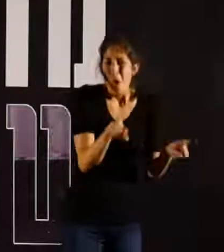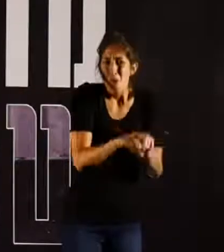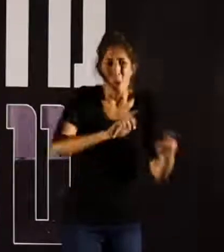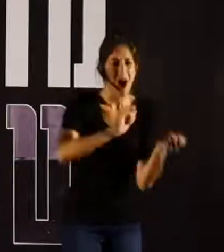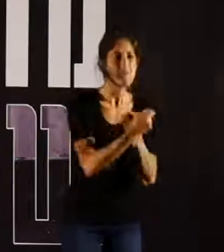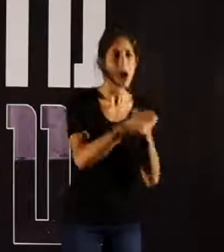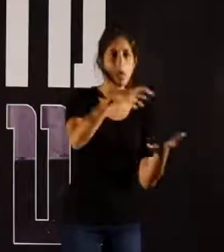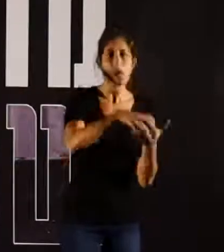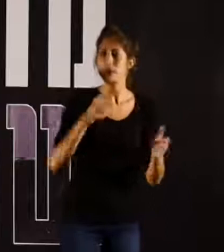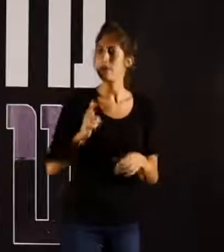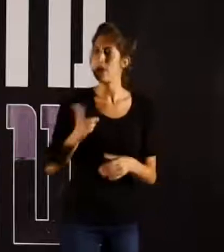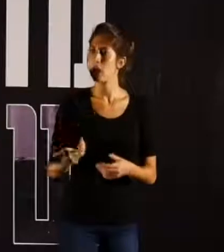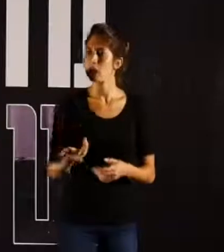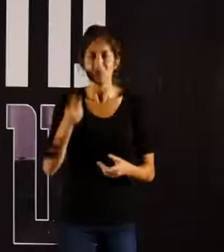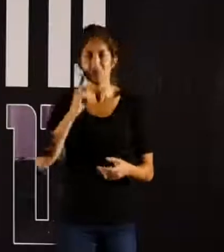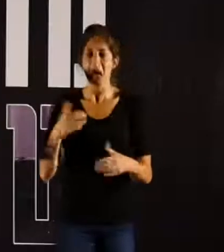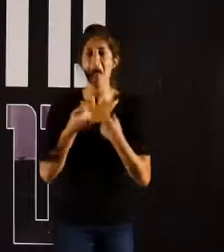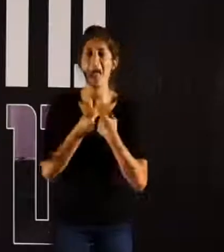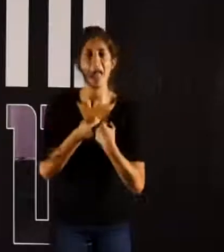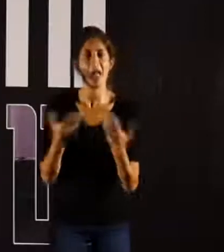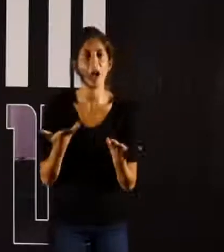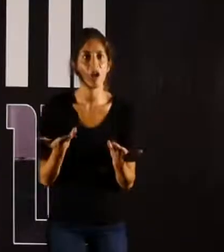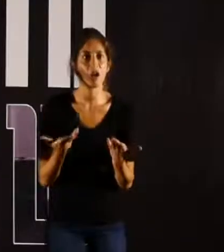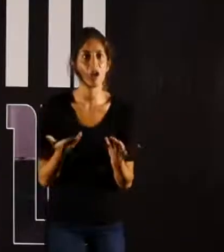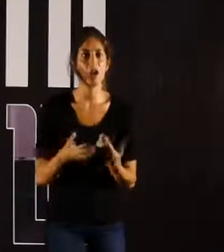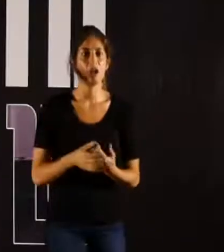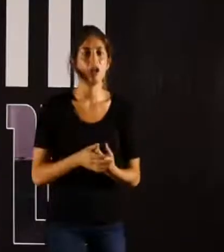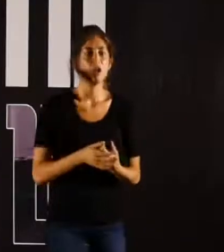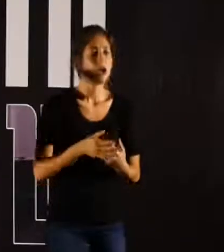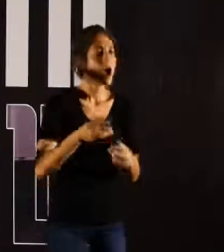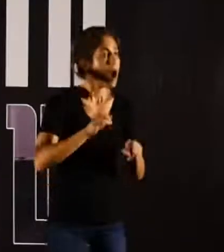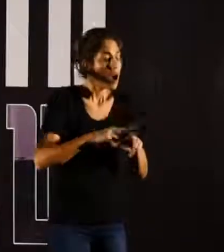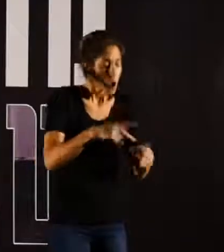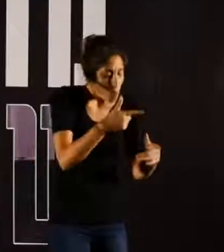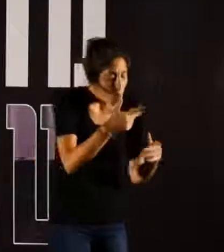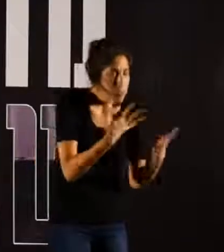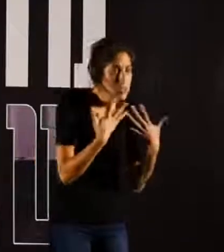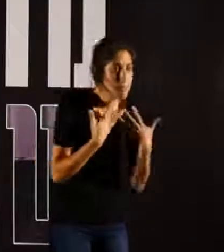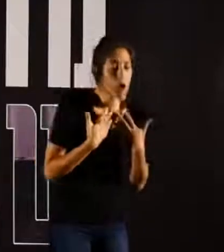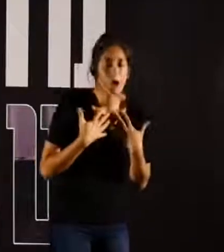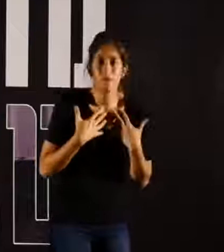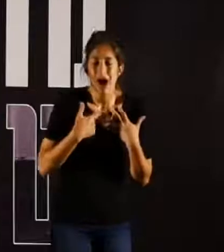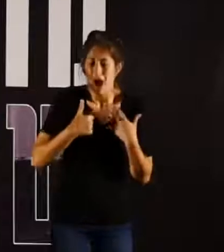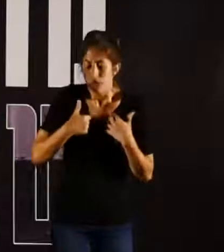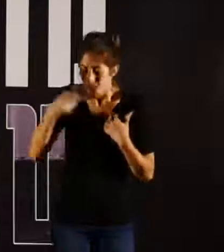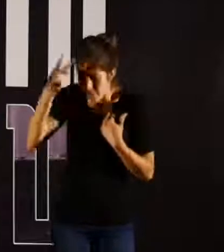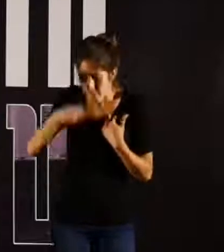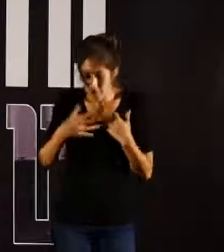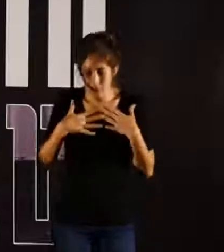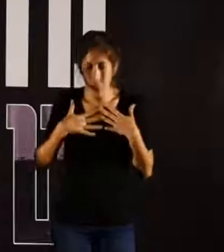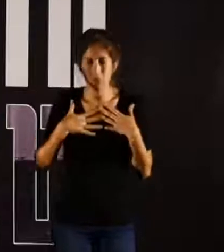והוא כבר לא יודע איך להתמודד עם זה. וכשהוא מספר לי את זה, אני פתאום מבין